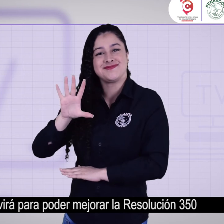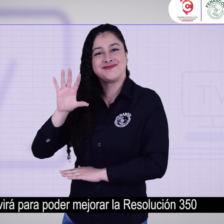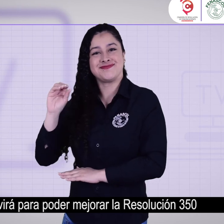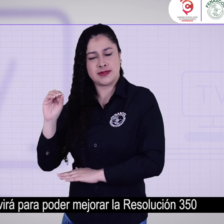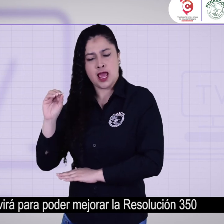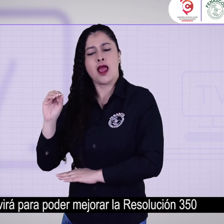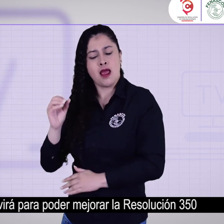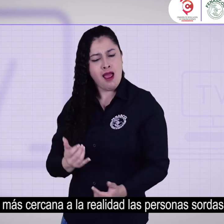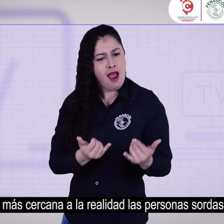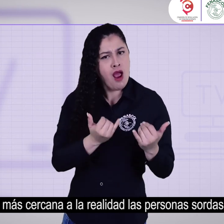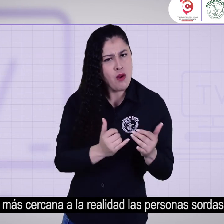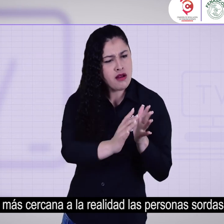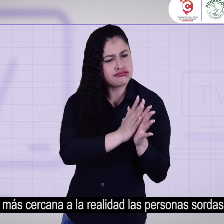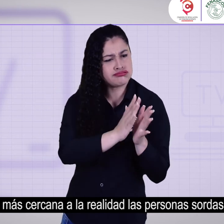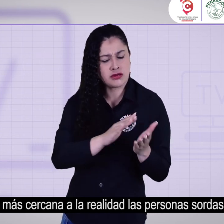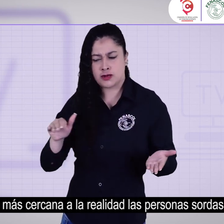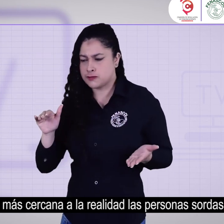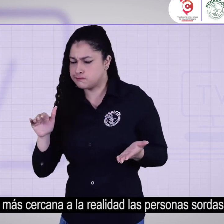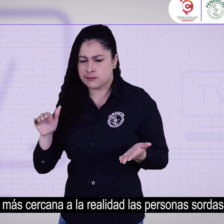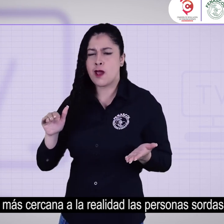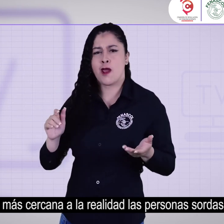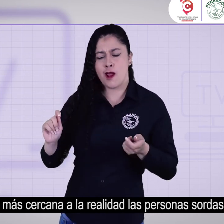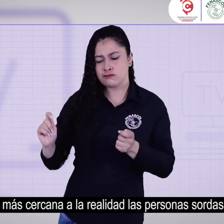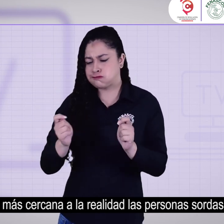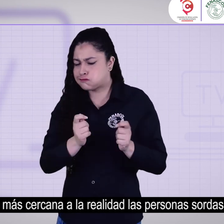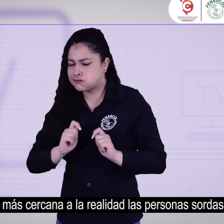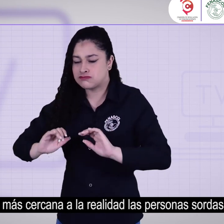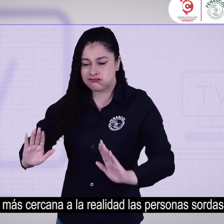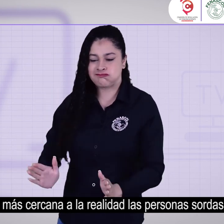Y que sea más cercana a la realidad de las personas sordas